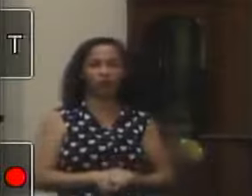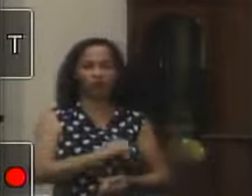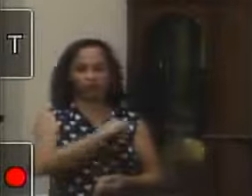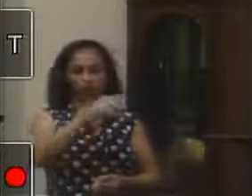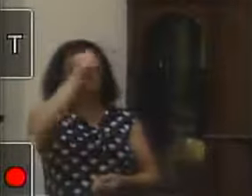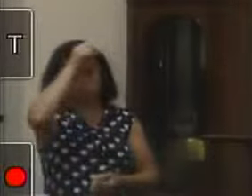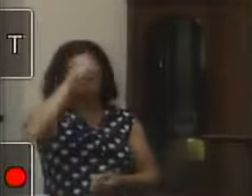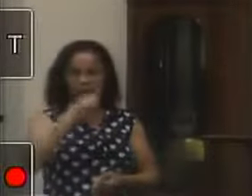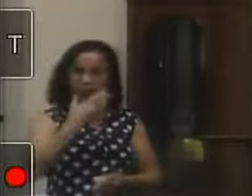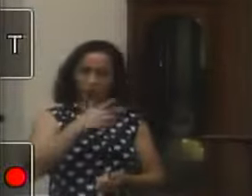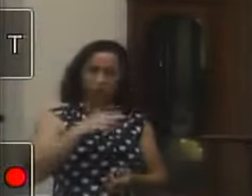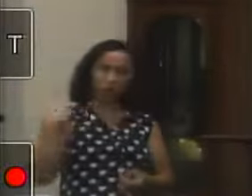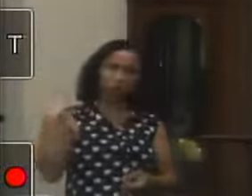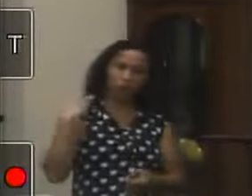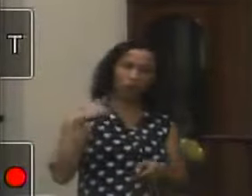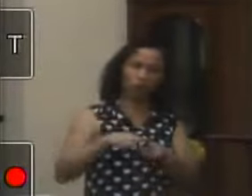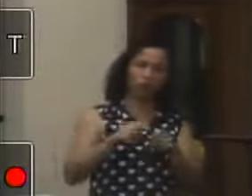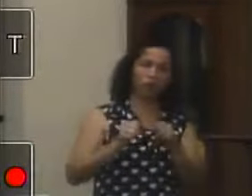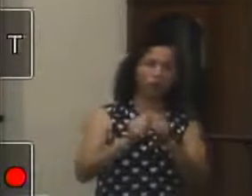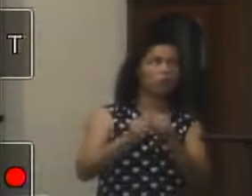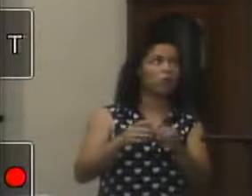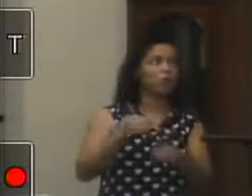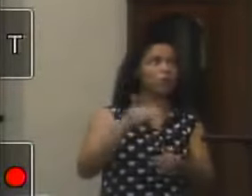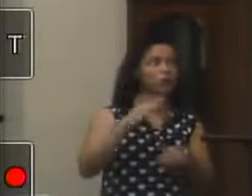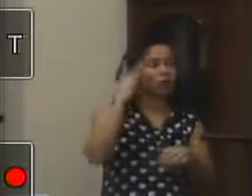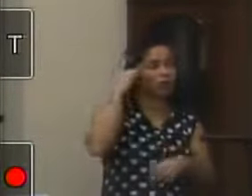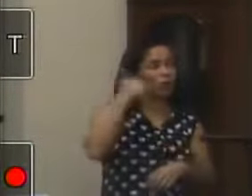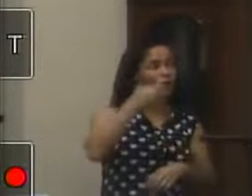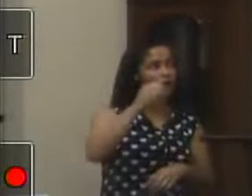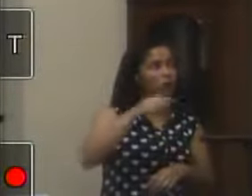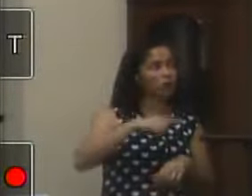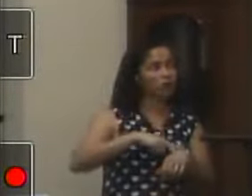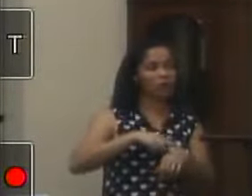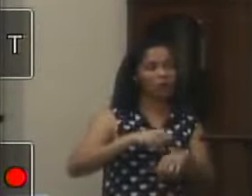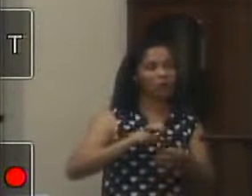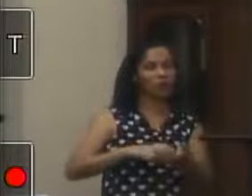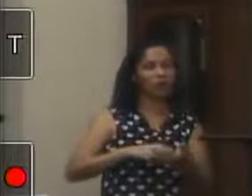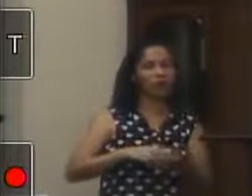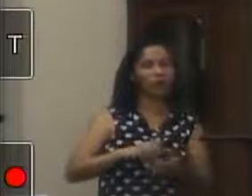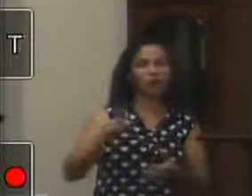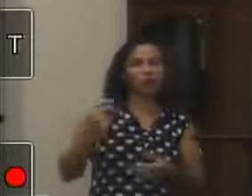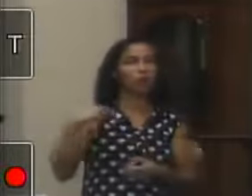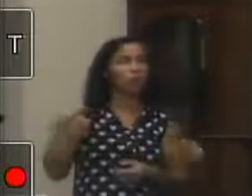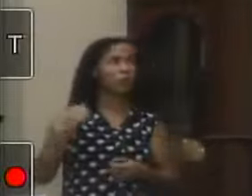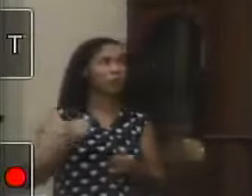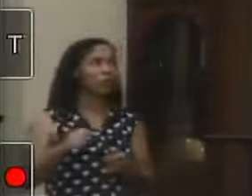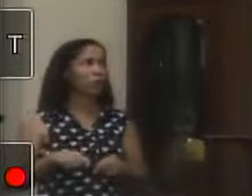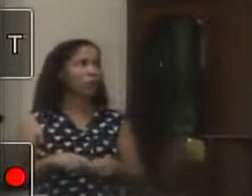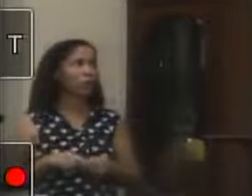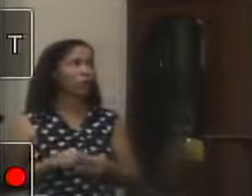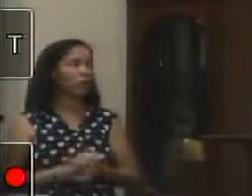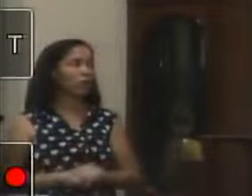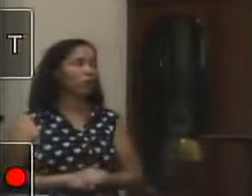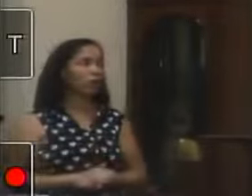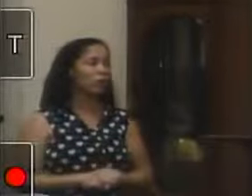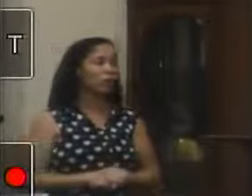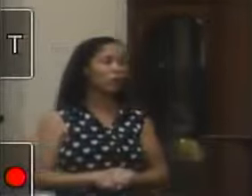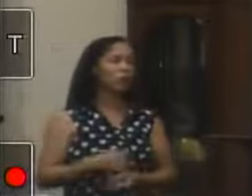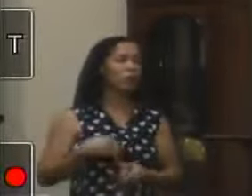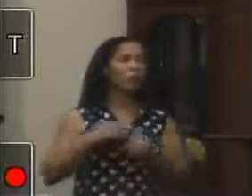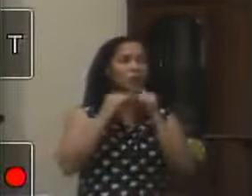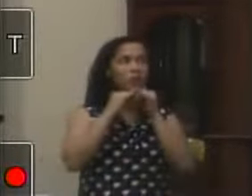certo. Então, parabéns a todos. Amanhã, 10 horas da manhã, lá no Espala 2, todos os vereadores, estou